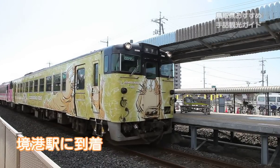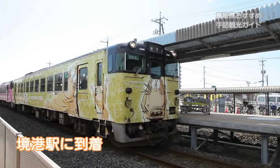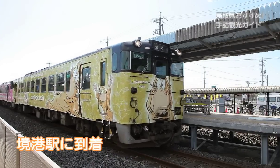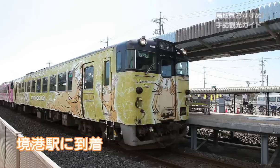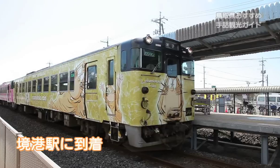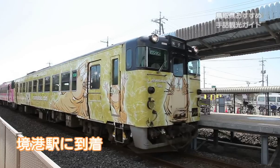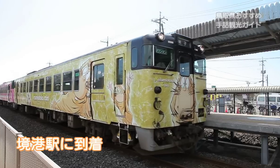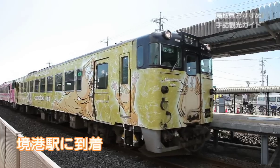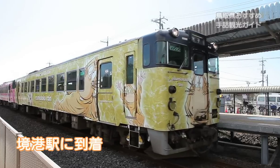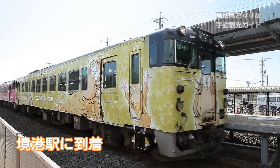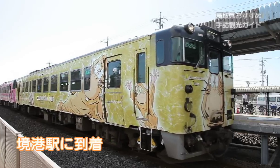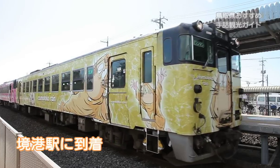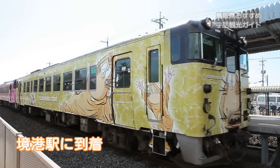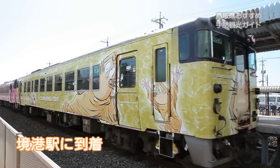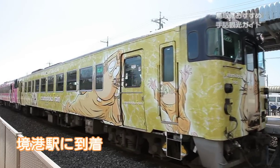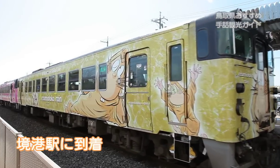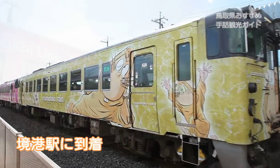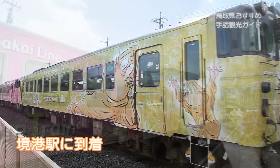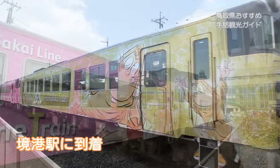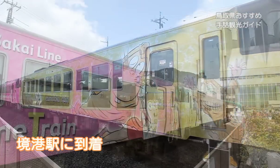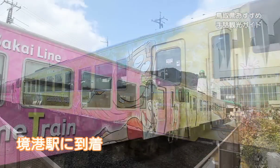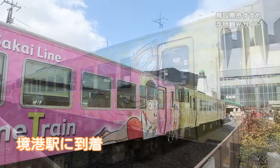いる境港駅に